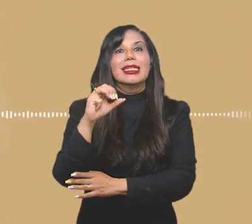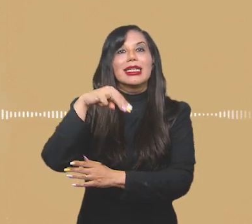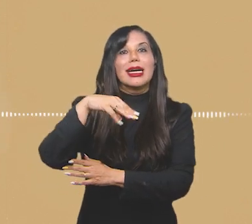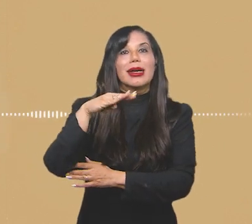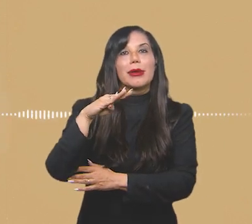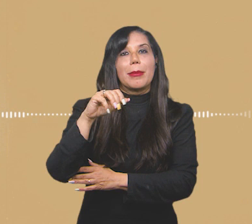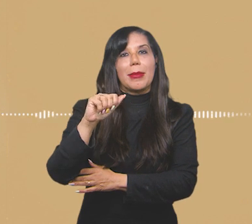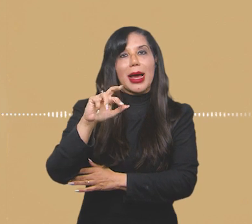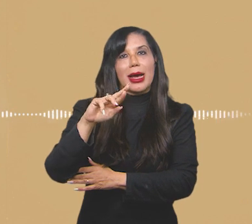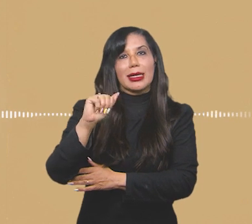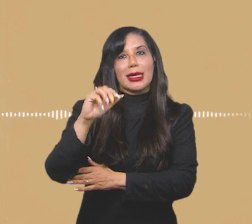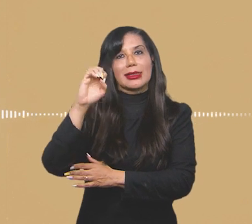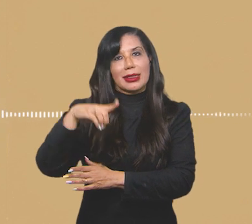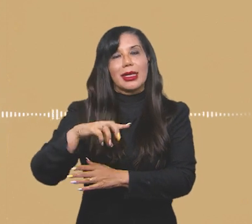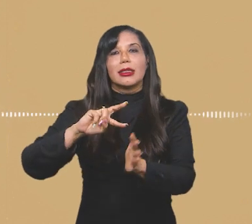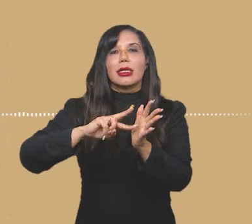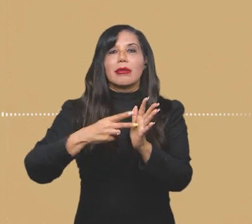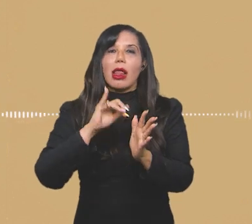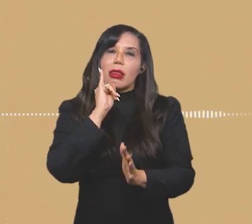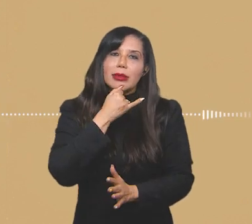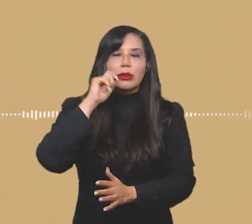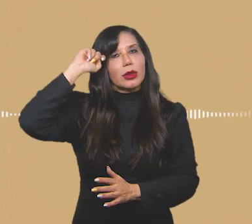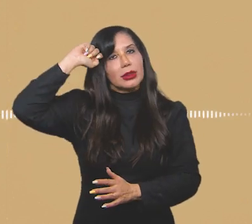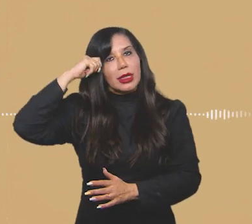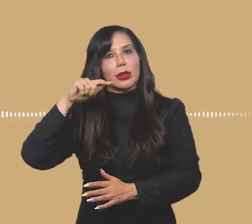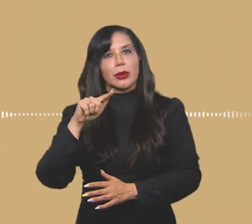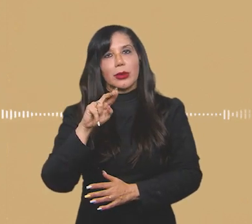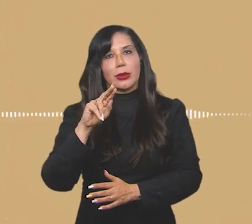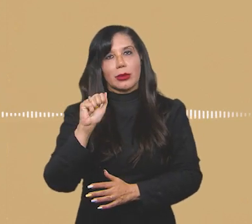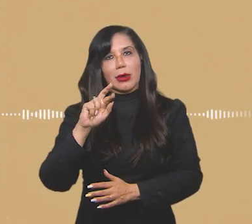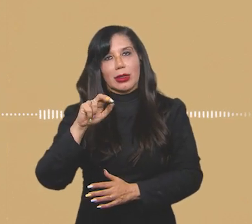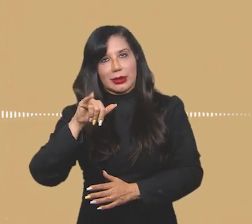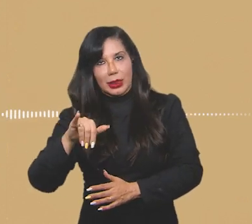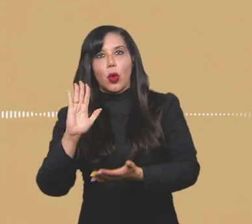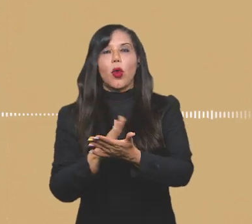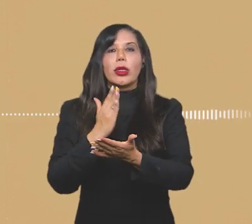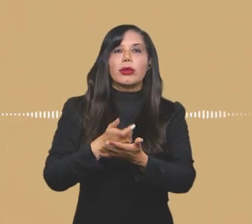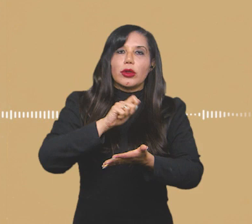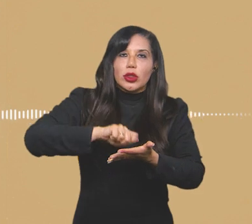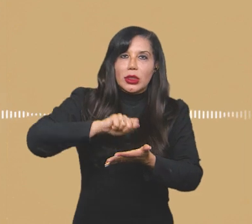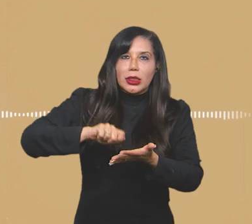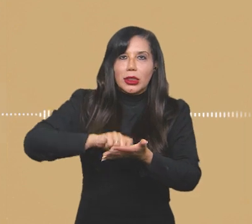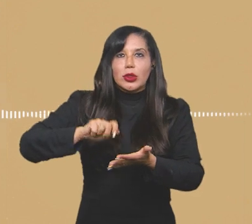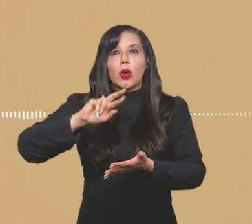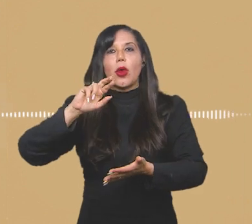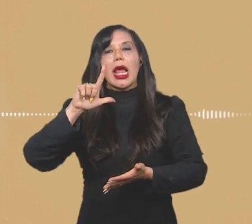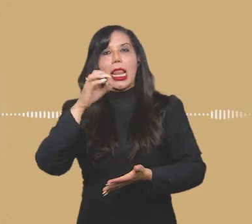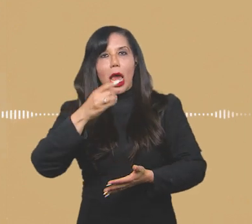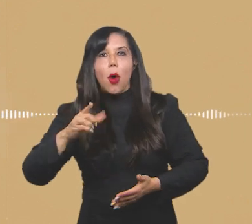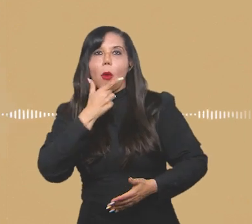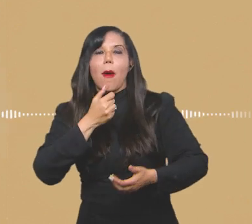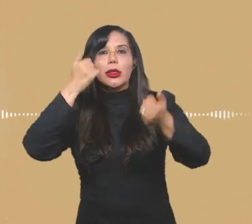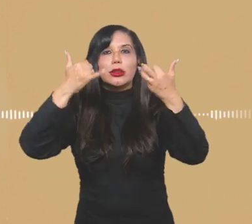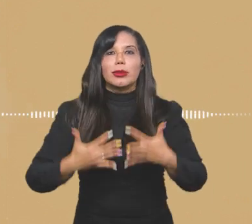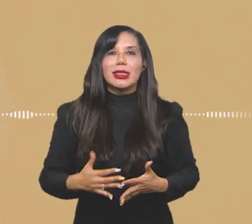Cambaracê significa Lamento Negro em Guarani. E o livro, escrito por Ricardo Leão, relembra o episódio histórico